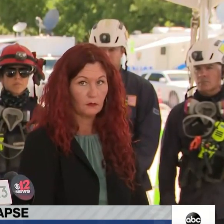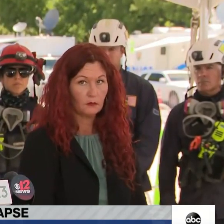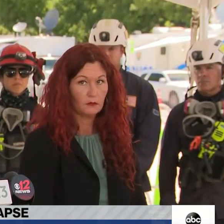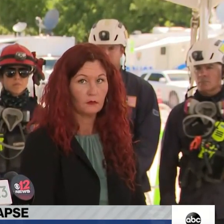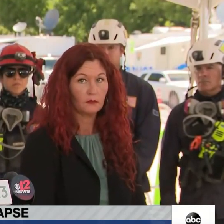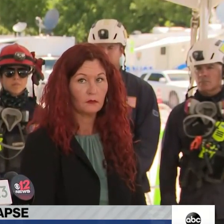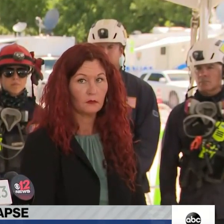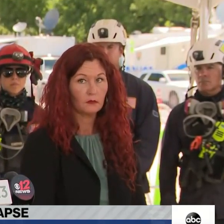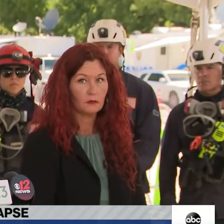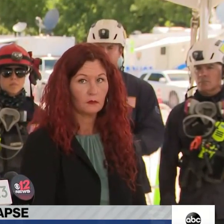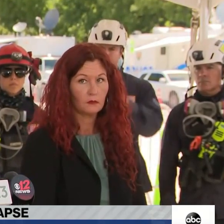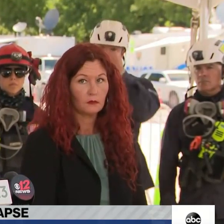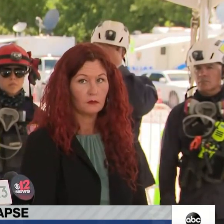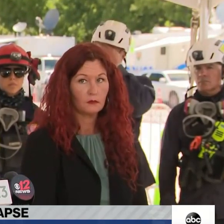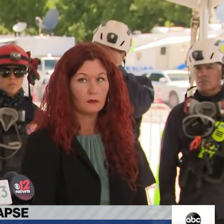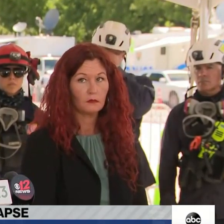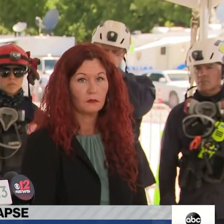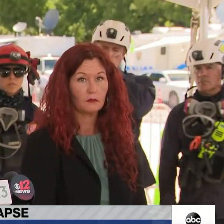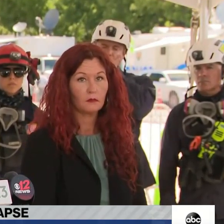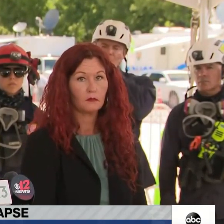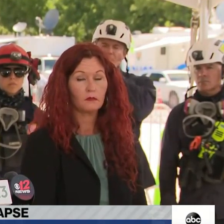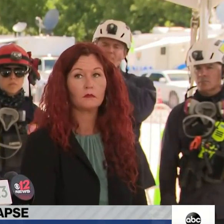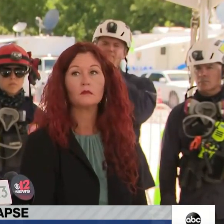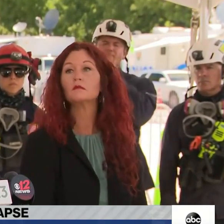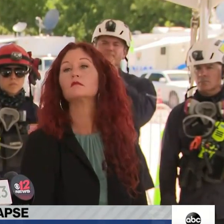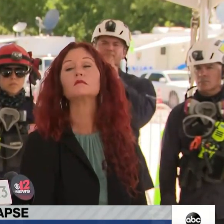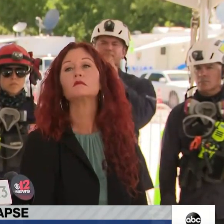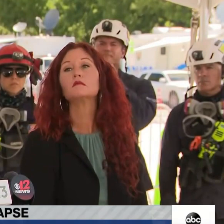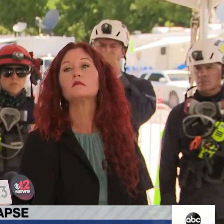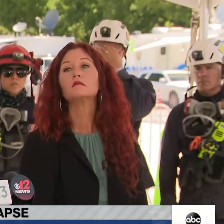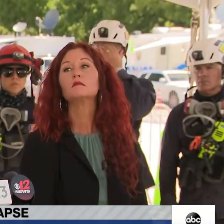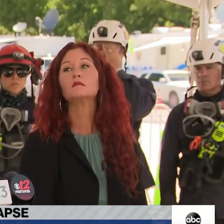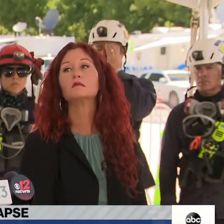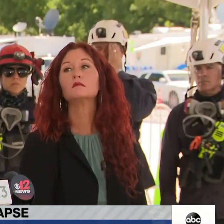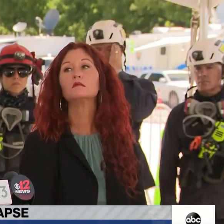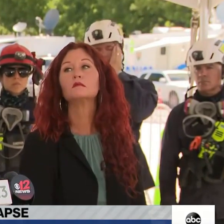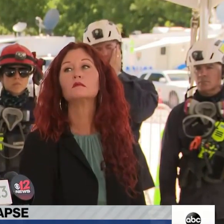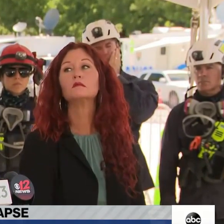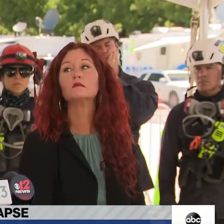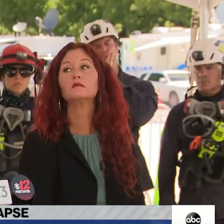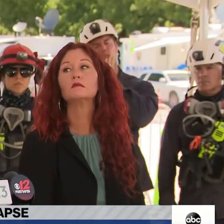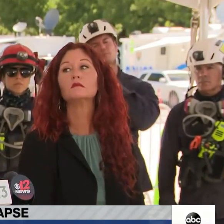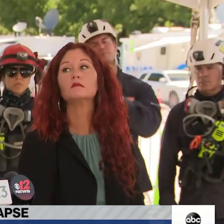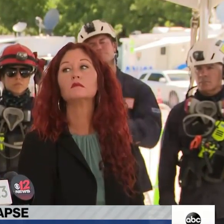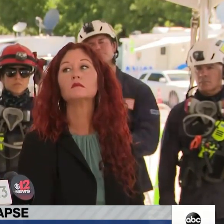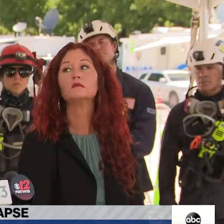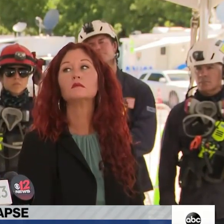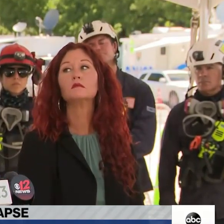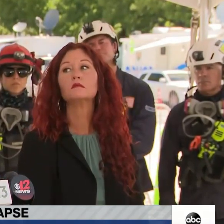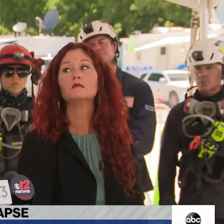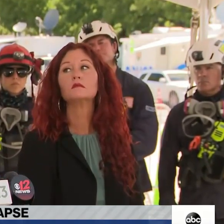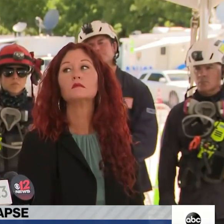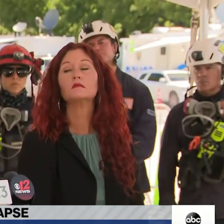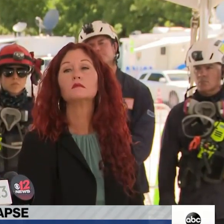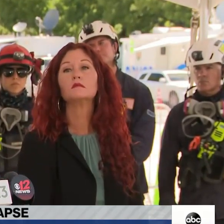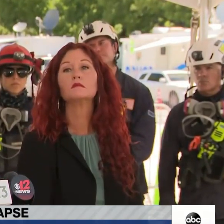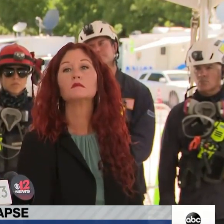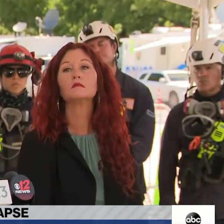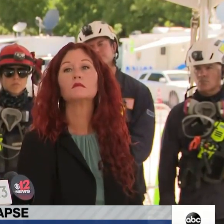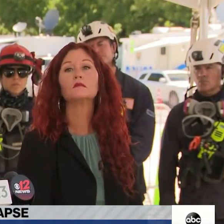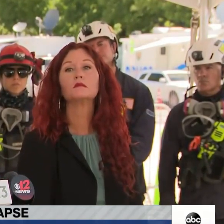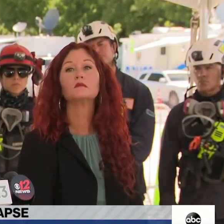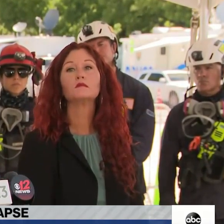équipe qui fait que nous joignons avec nous et qui peut aider nous avec démolition. Il faut que je fasse ça clair tout.